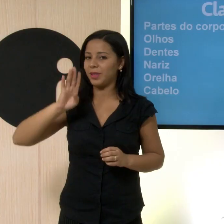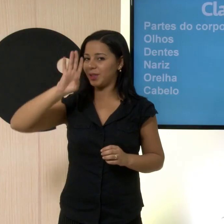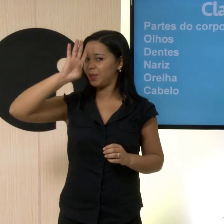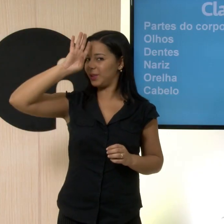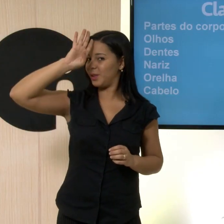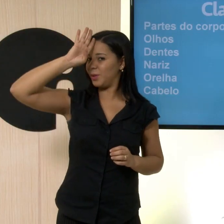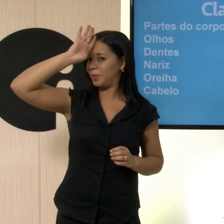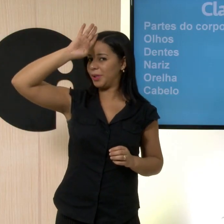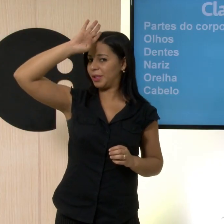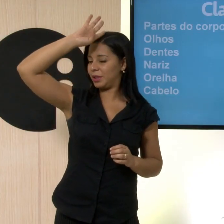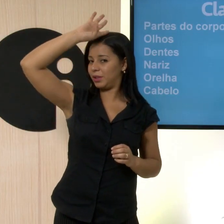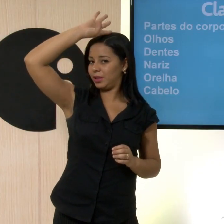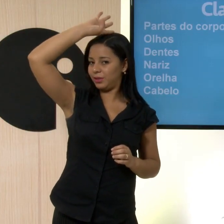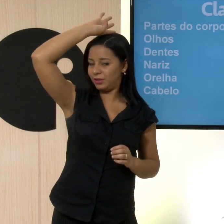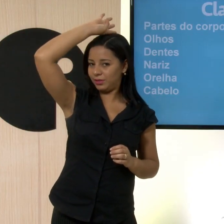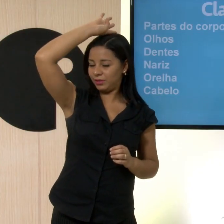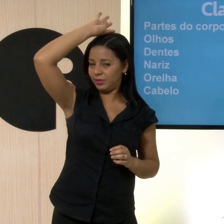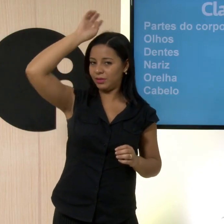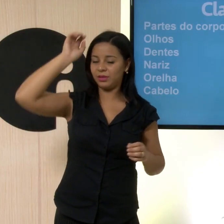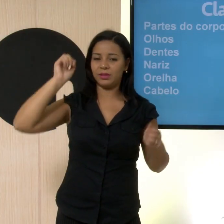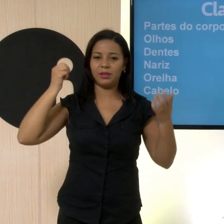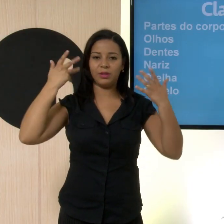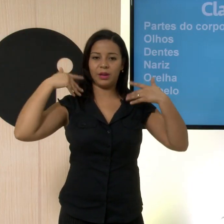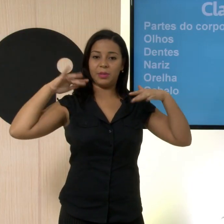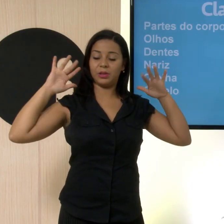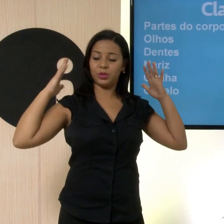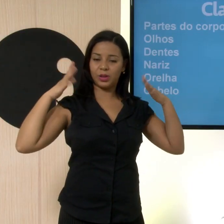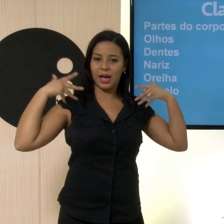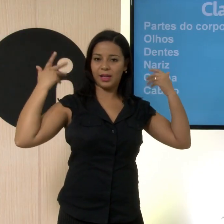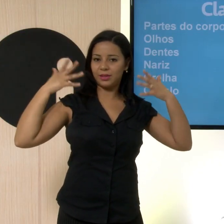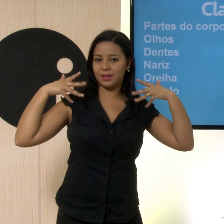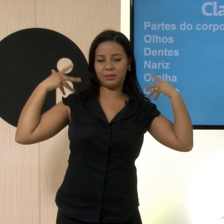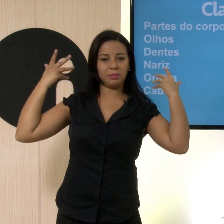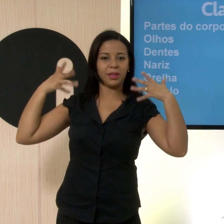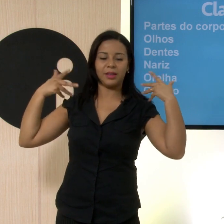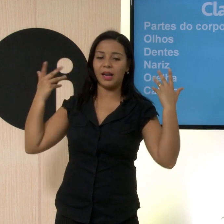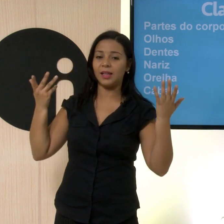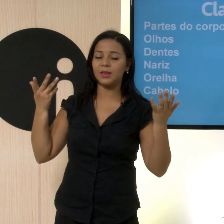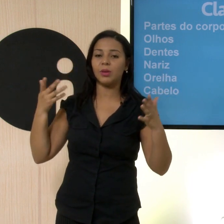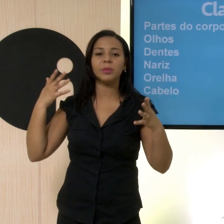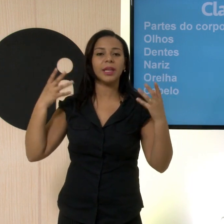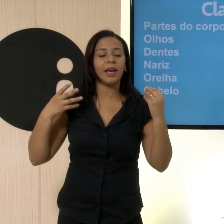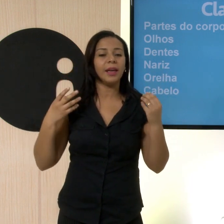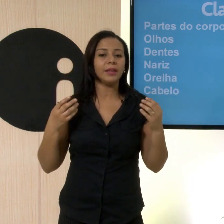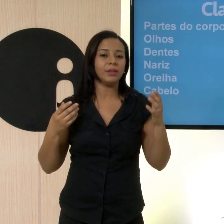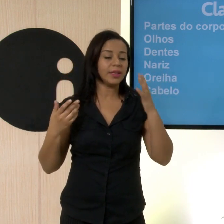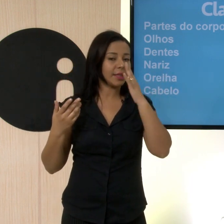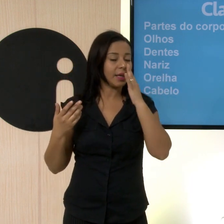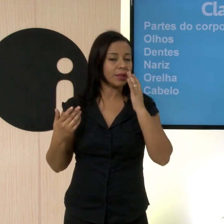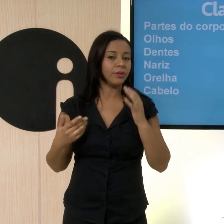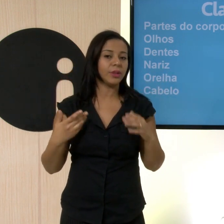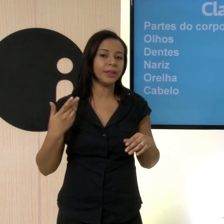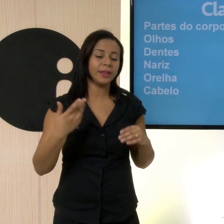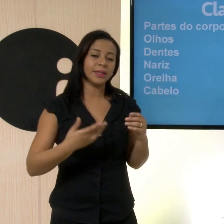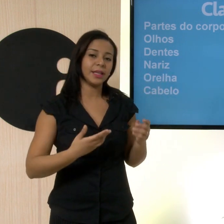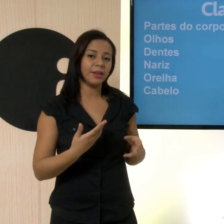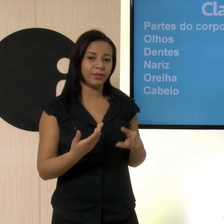Novamente. Moicano, cabelo jogado assim para trás, como que é? Então, nesse caso, eu vou